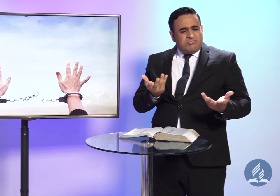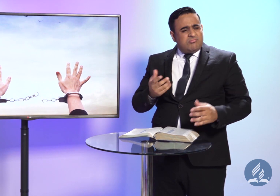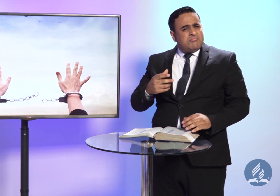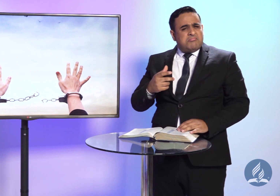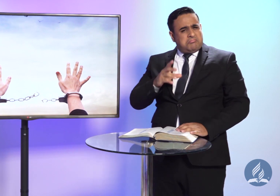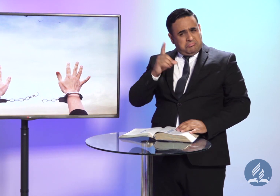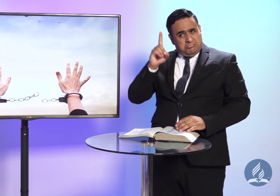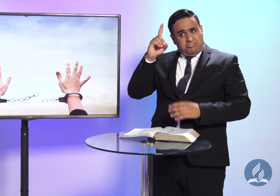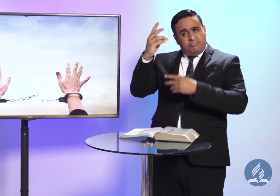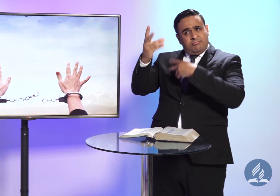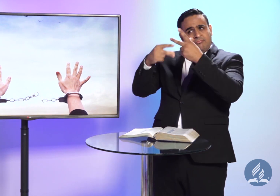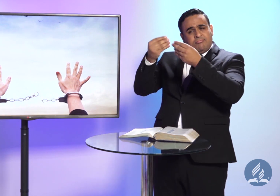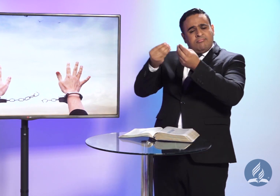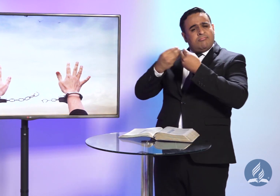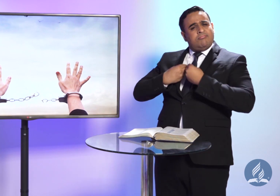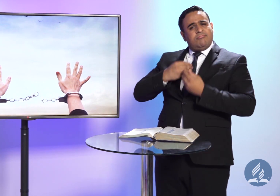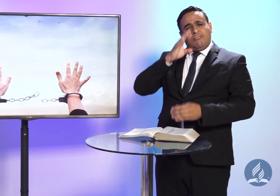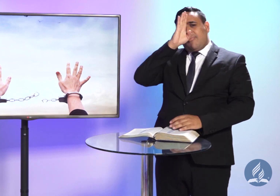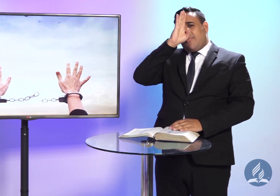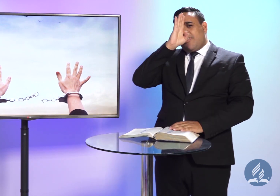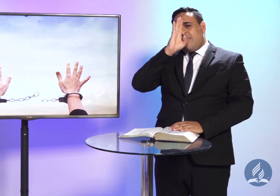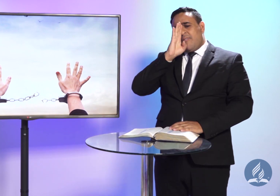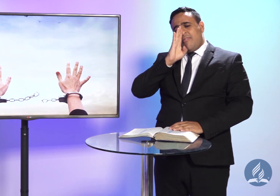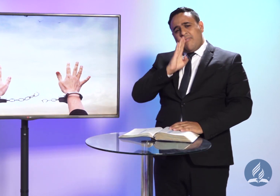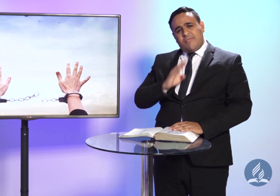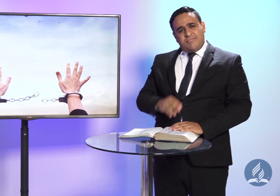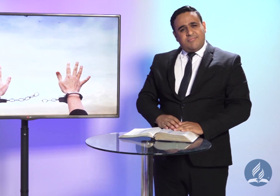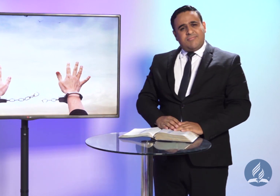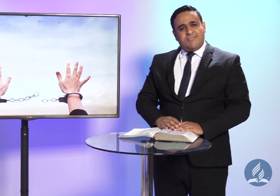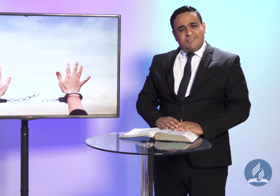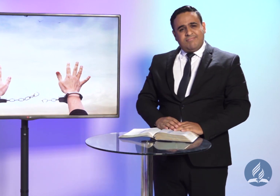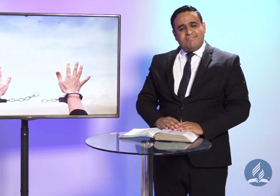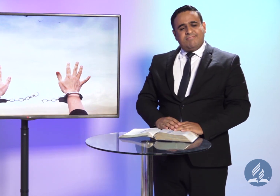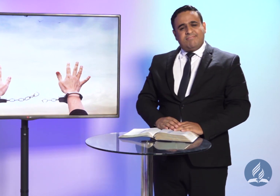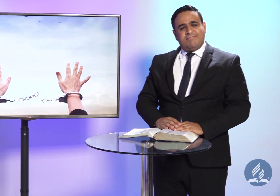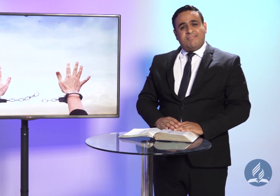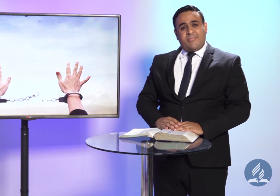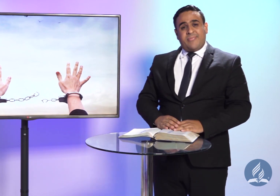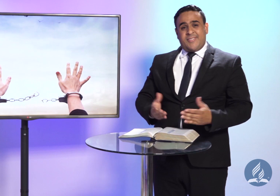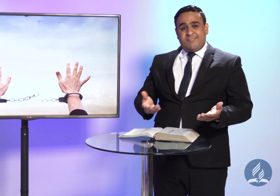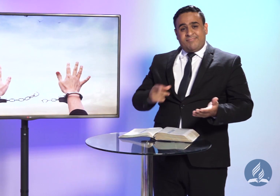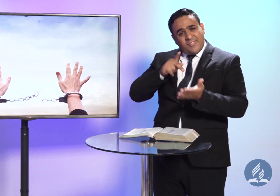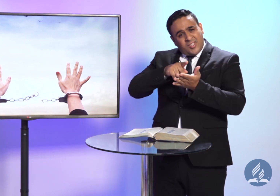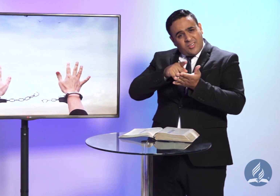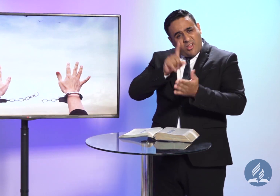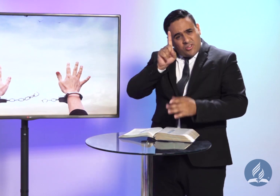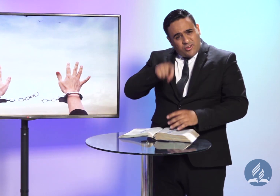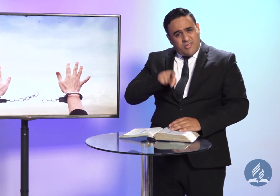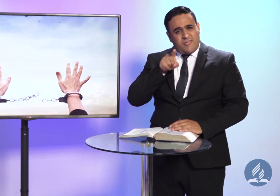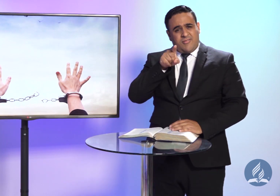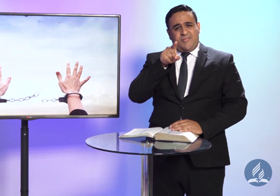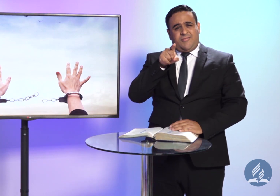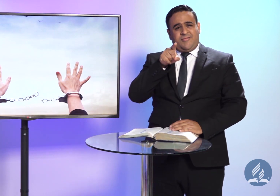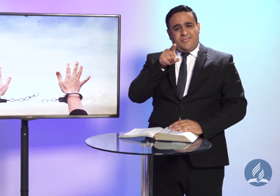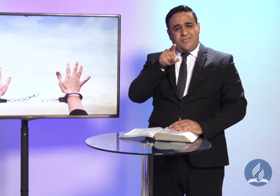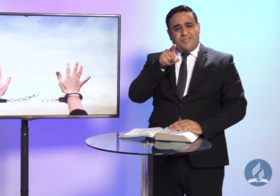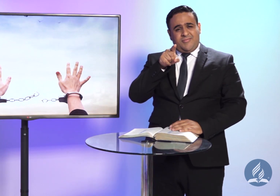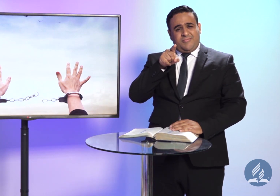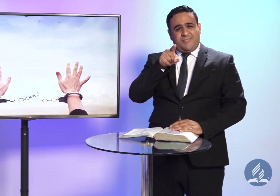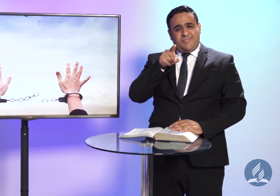Bíblia. O que significa salvação? Salvação é um presente que Deus nos concedeu. É um presente que Deus deu para